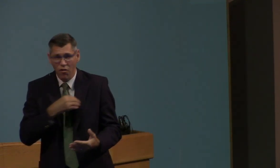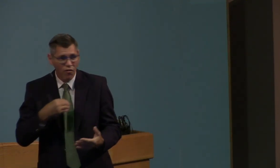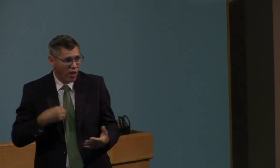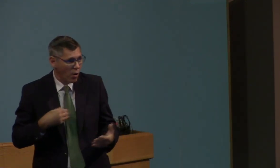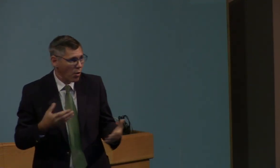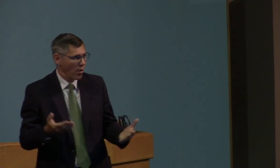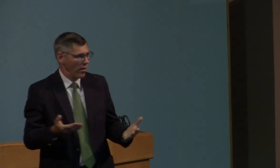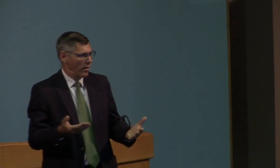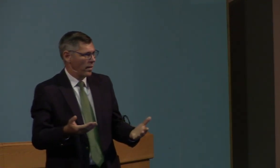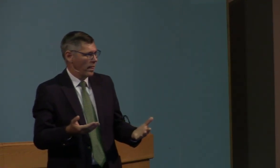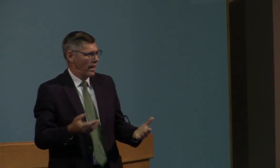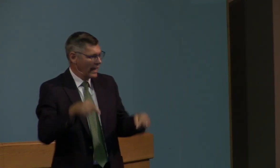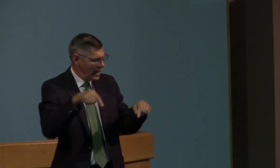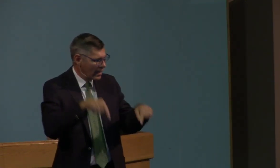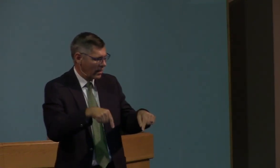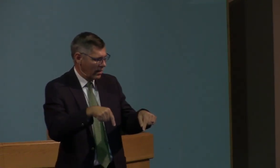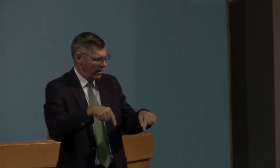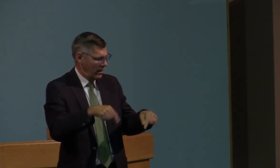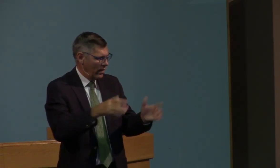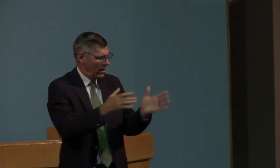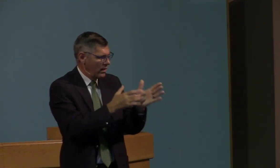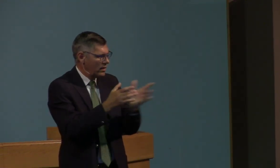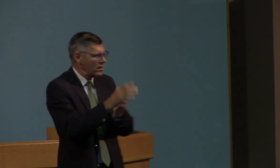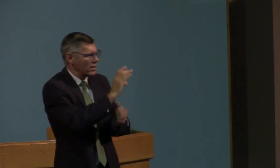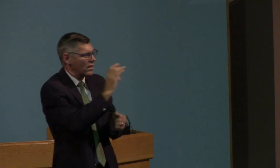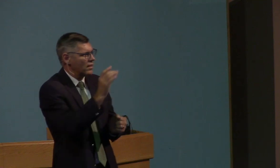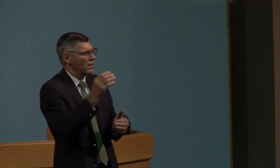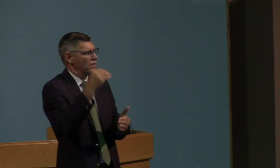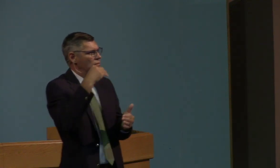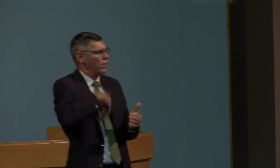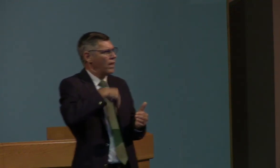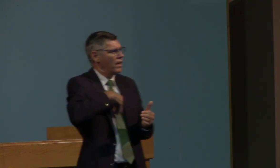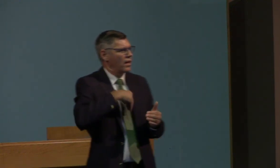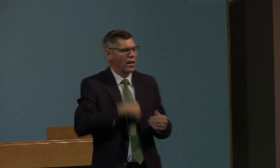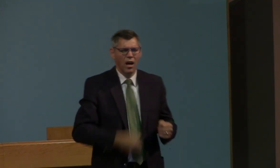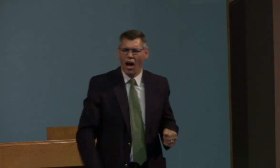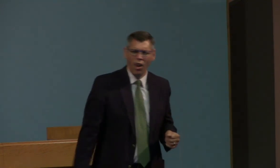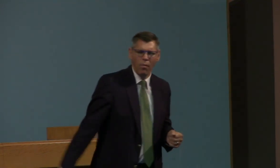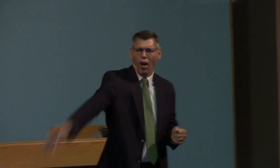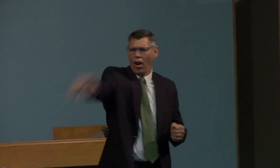vrou. Hier, Jesus Christus binne-in. Almal.